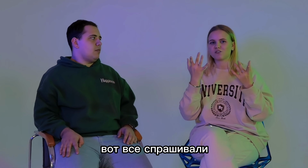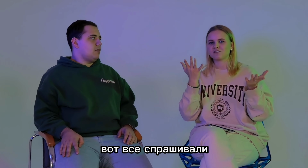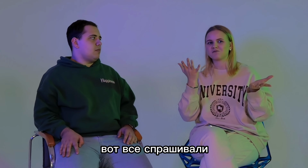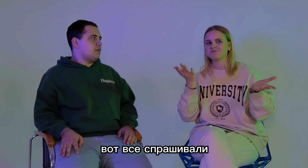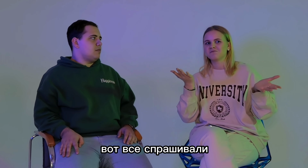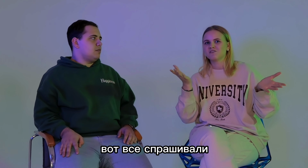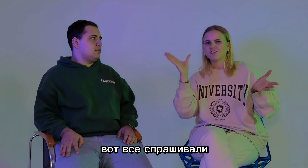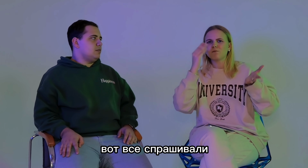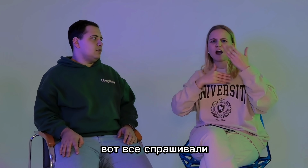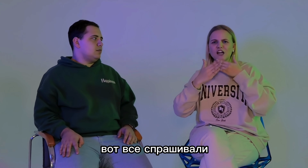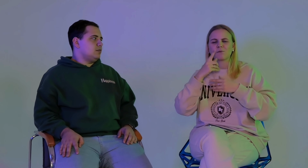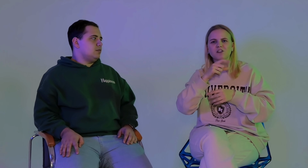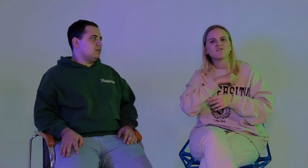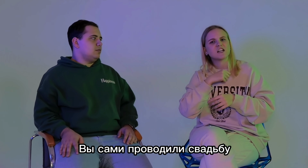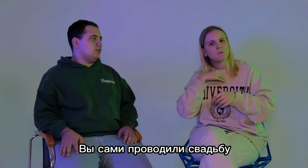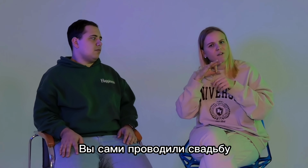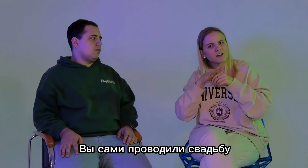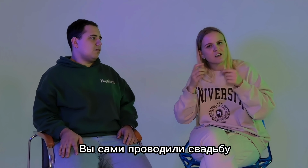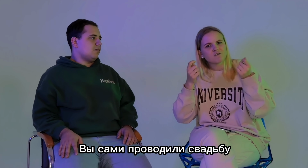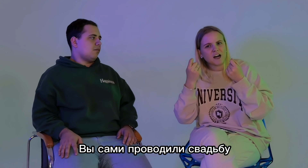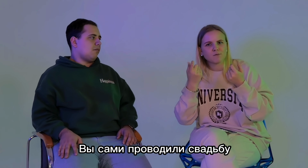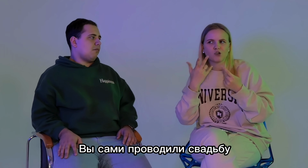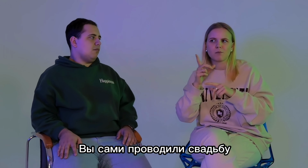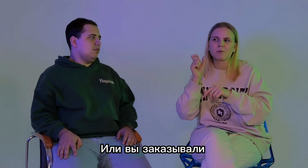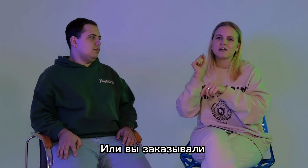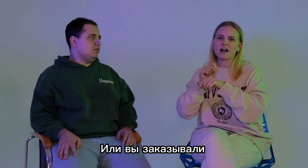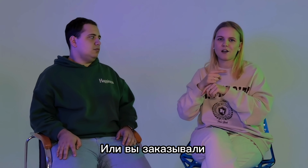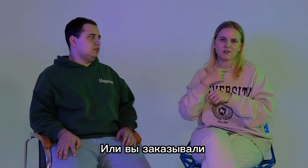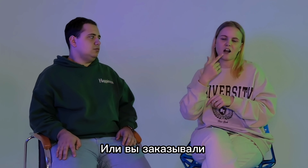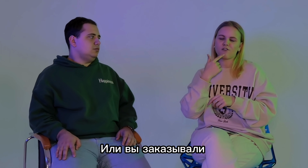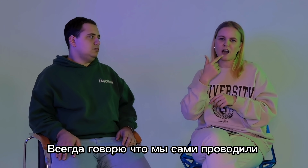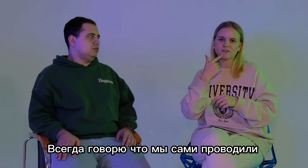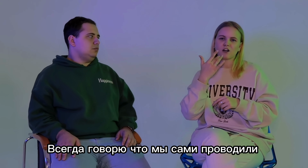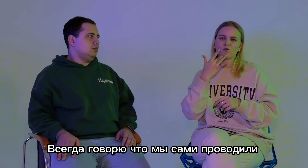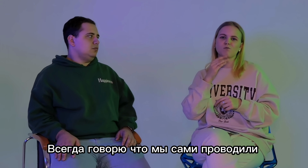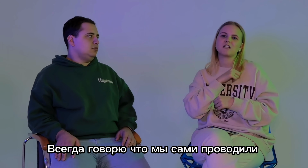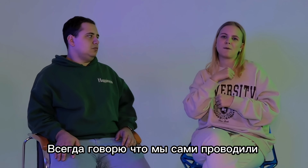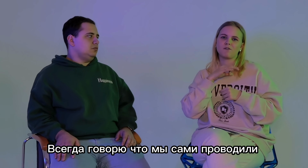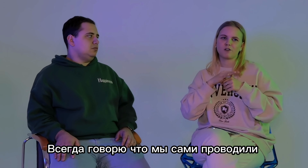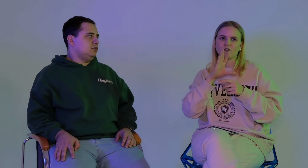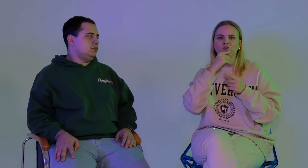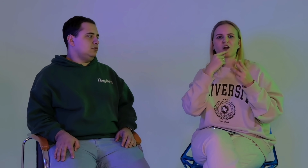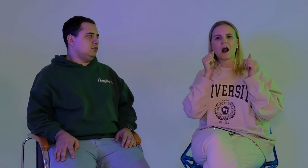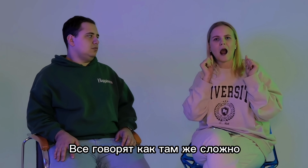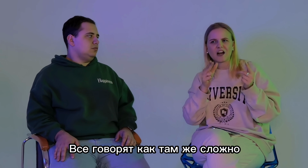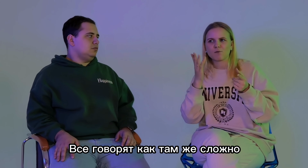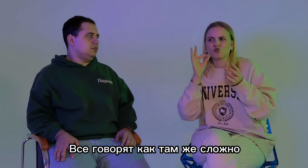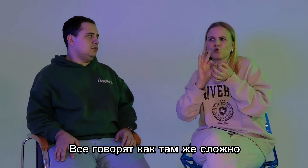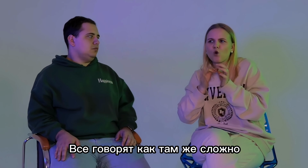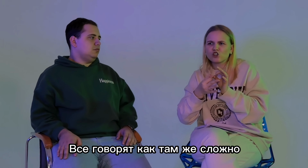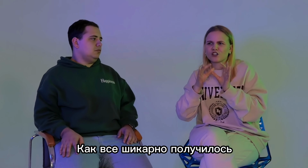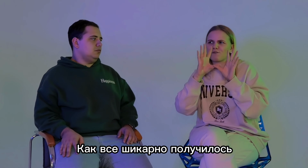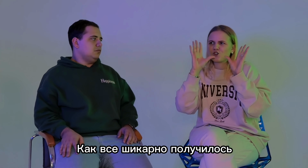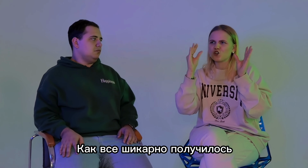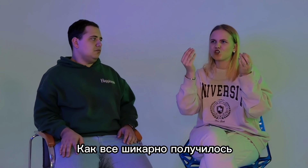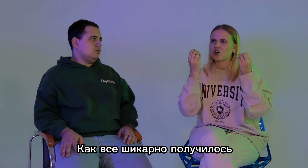вот, там. Я спрашиваю, типа, сами проводили свадьбы, типа, такая, ребята, я как бы, мы сами проводили, как там, сложно, там, еще